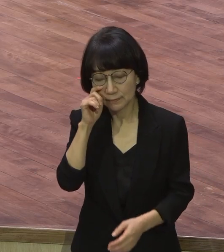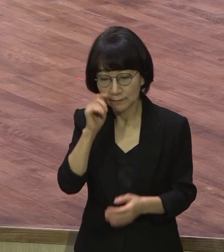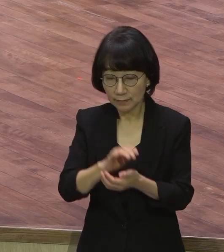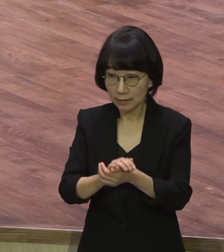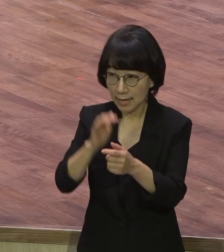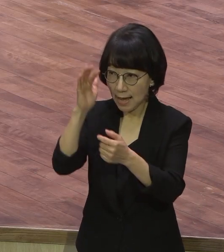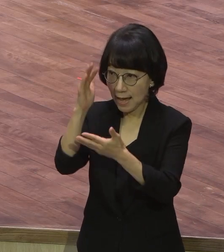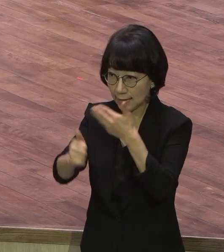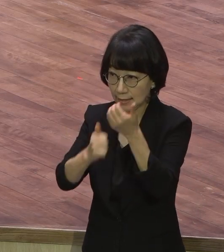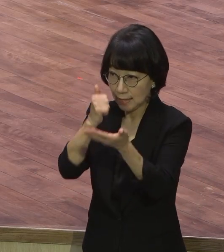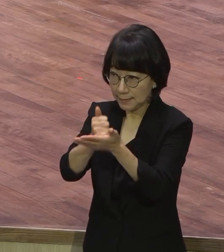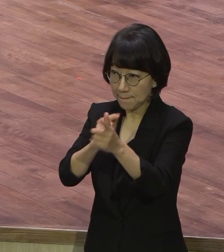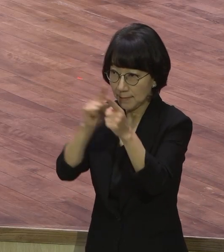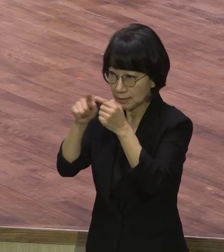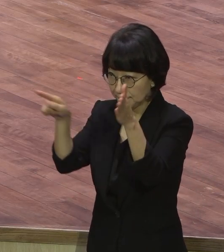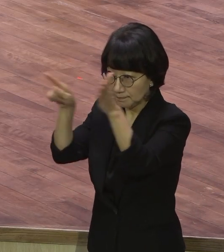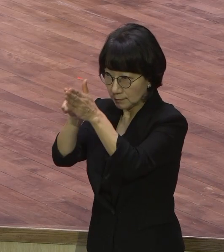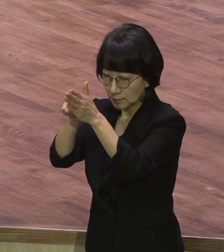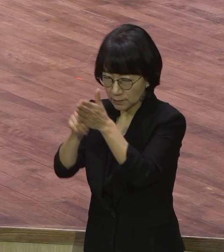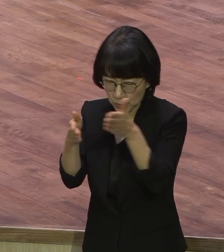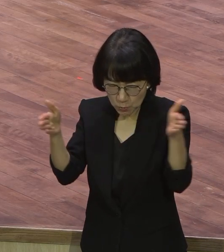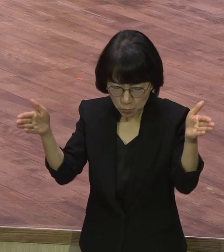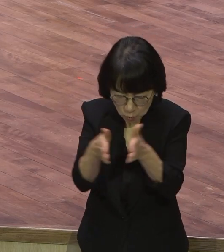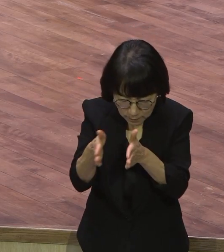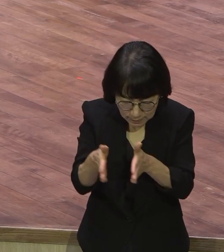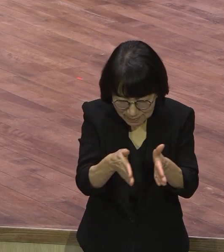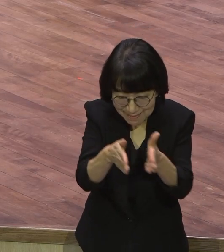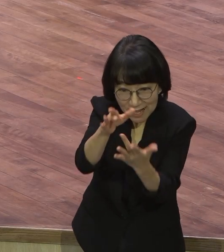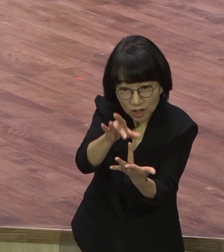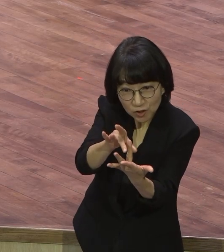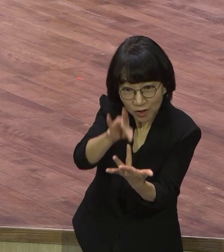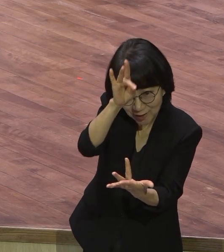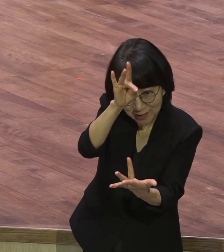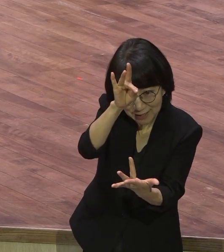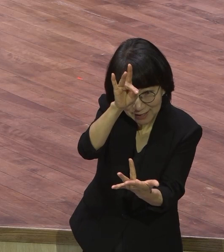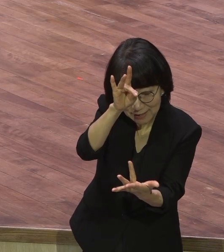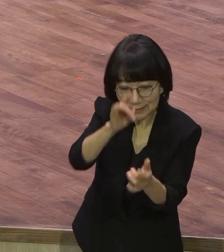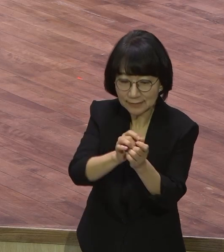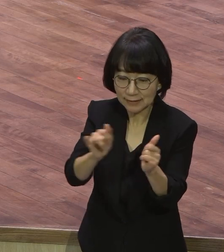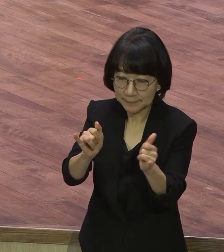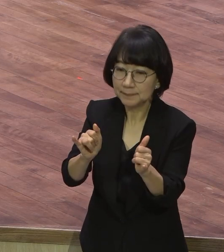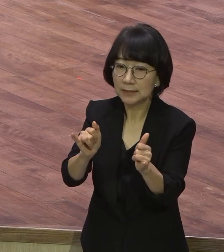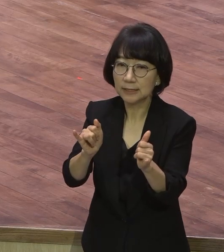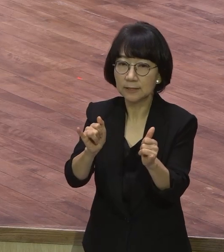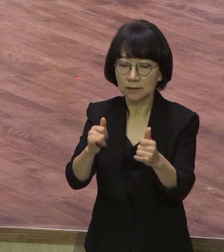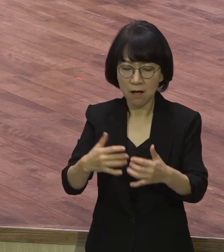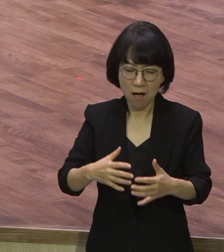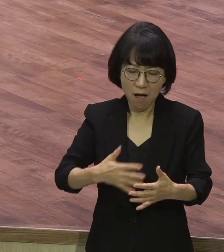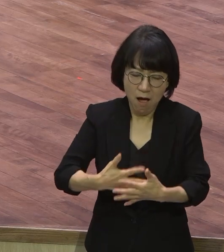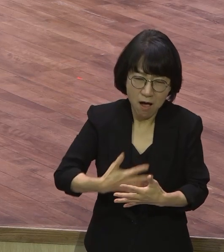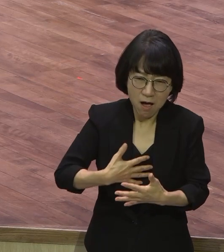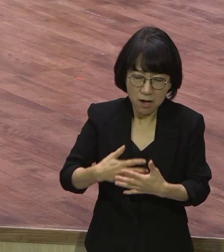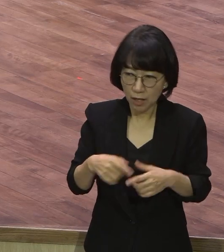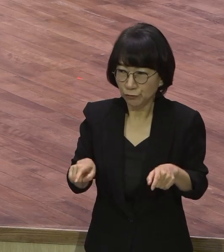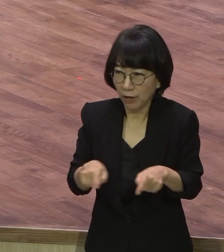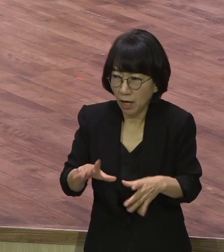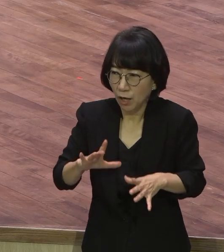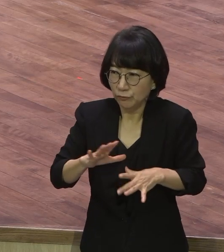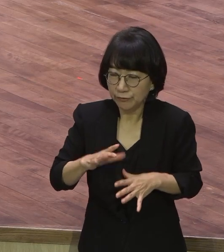잡고 선택한 사람 하나님의 이 뜻을 깨닫고 결정한 사람은 두렵고 불안하고